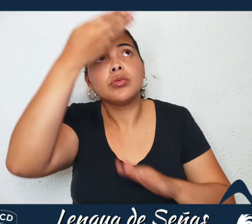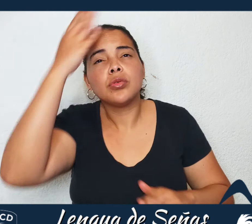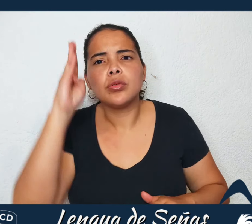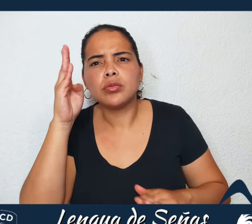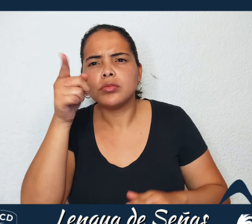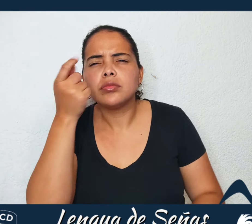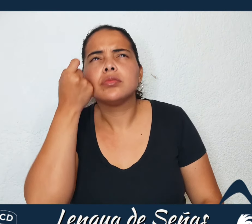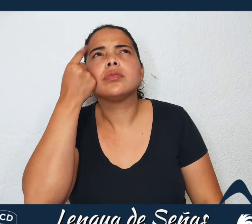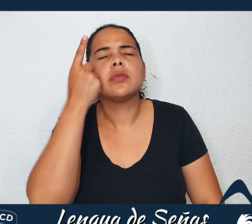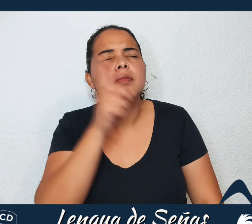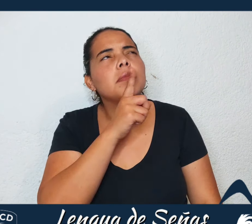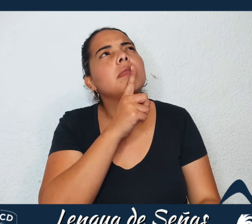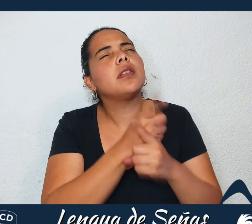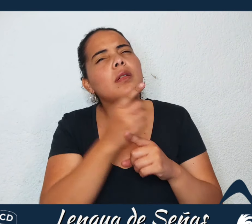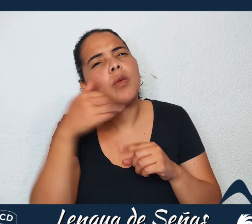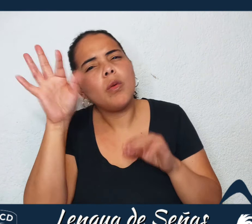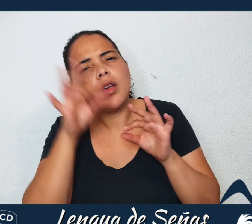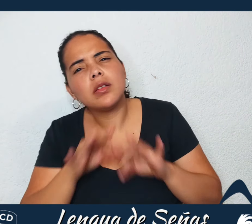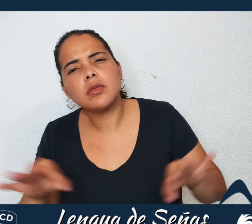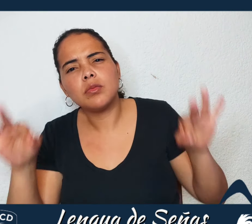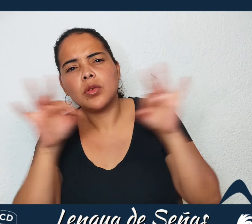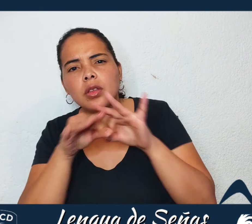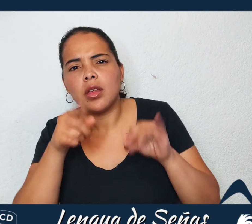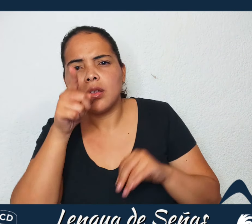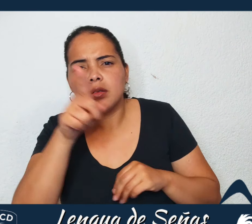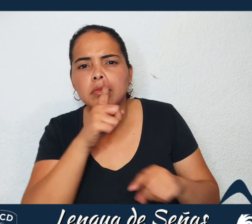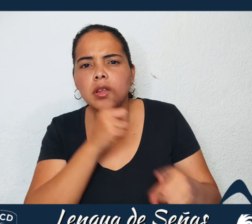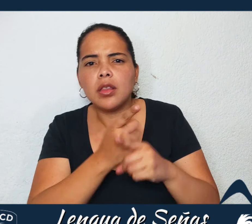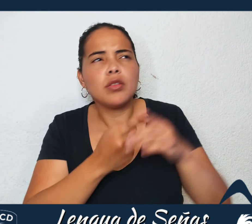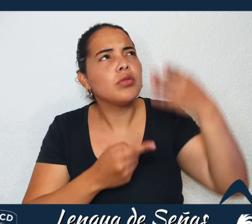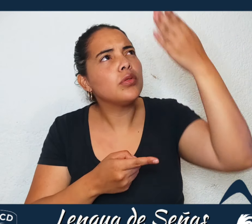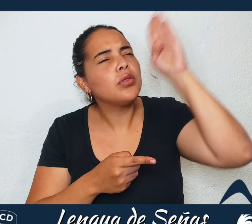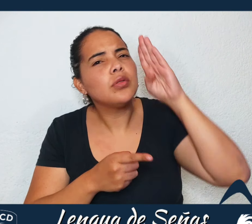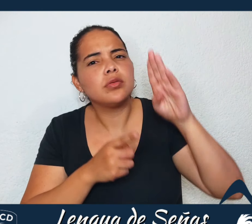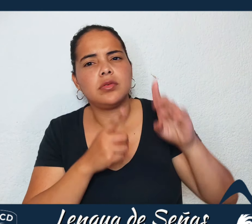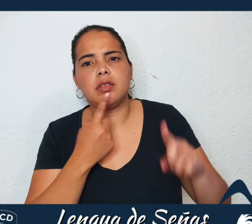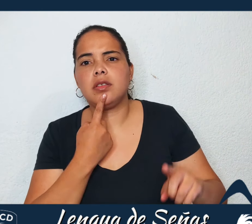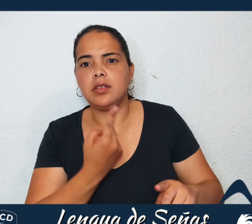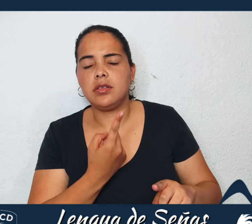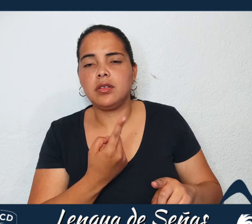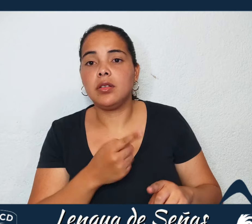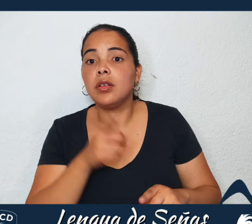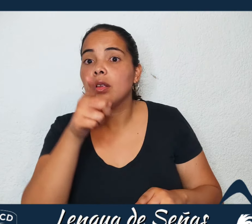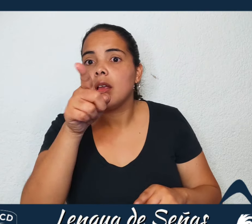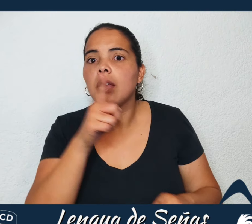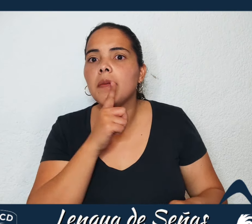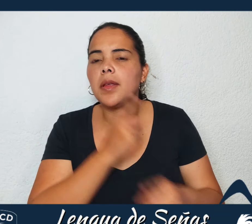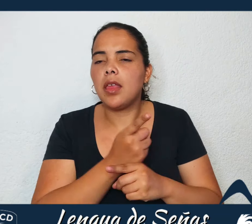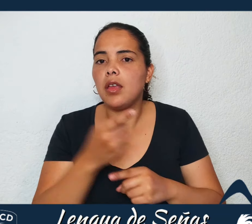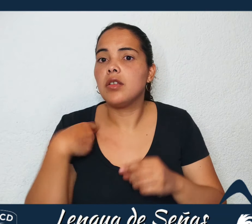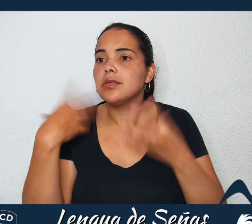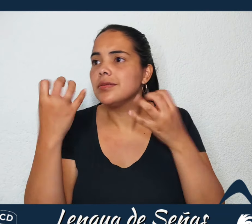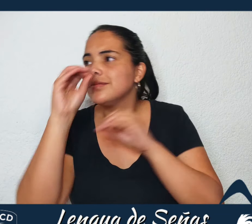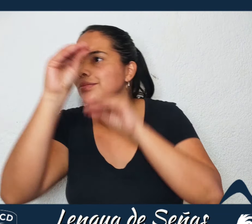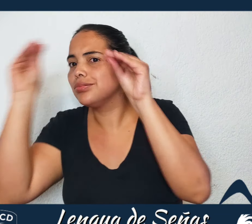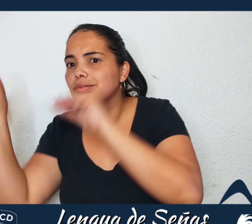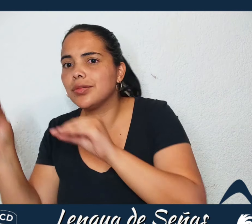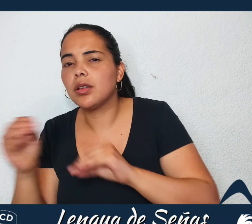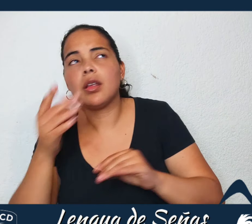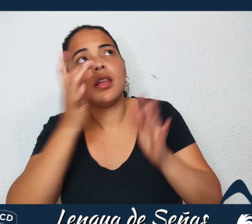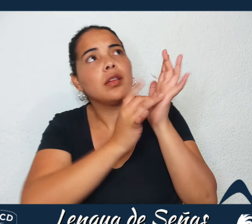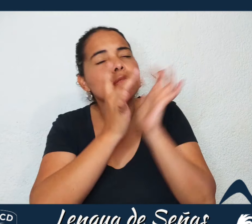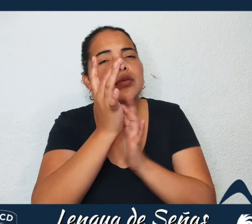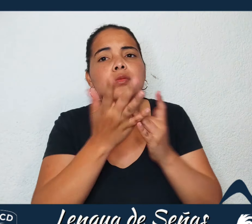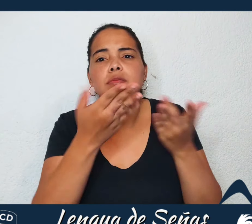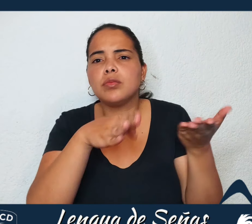Dios nos hace ver cuán importante es creer en lo que Dios ha dicho. Al mismo tiempo, la muerte,